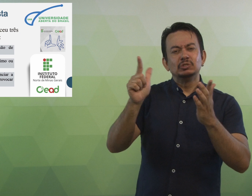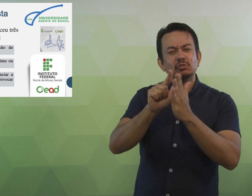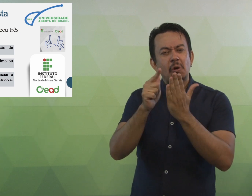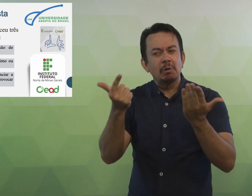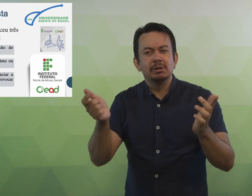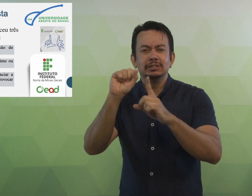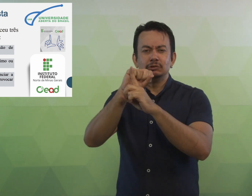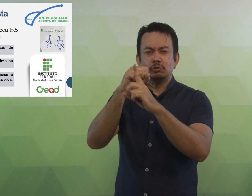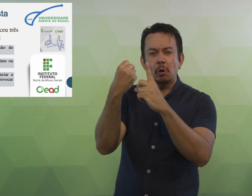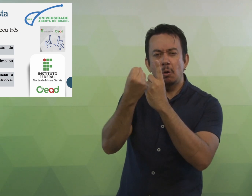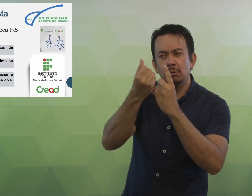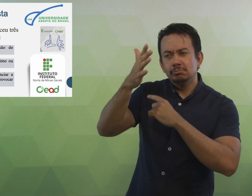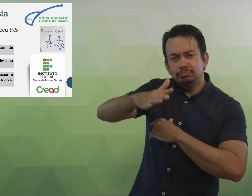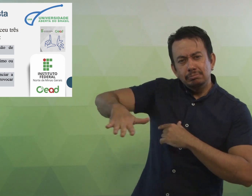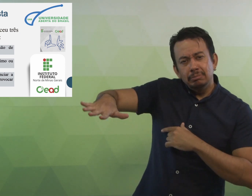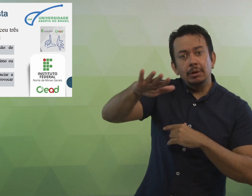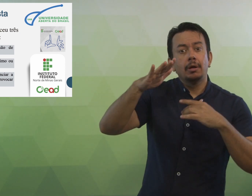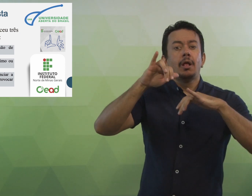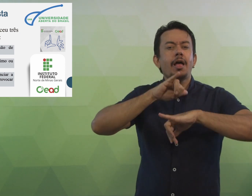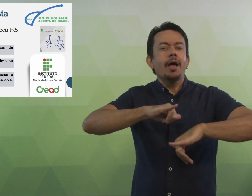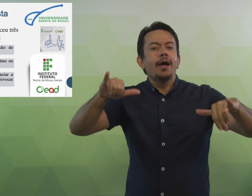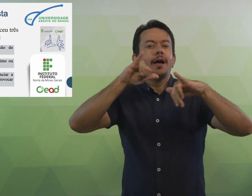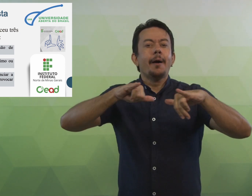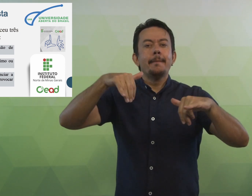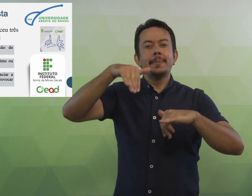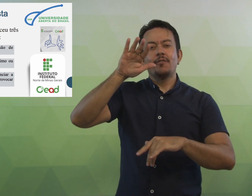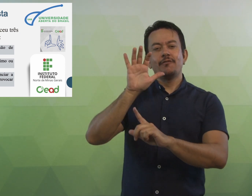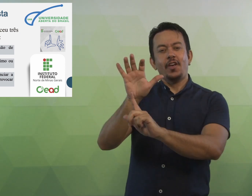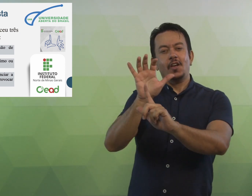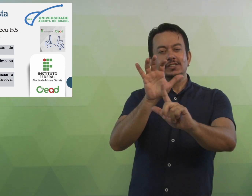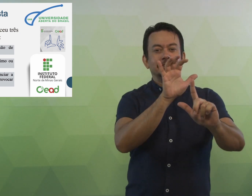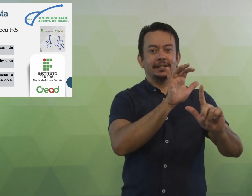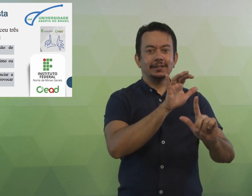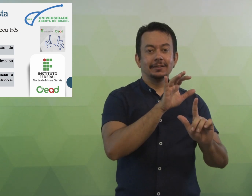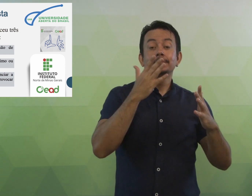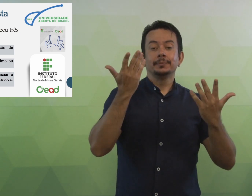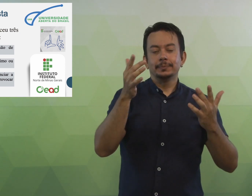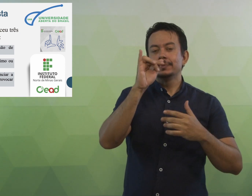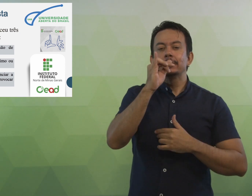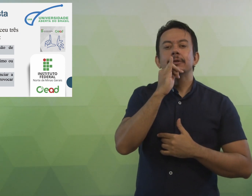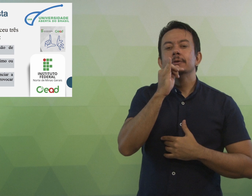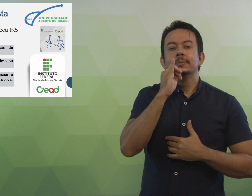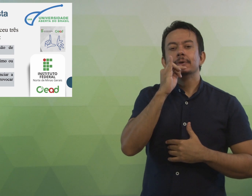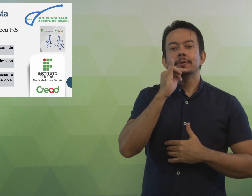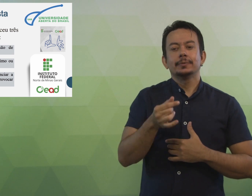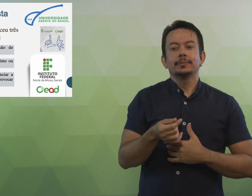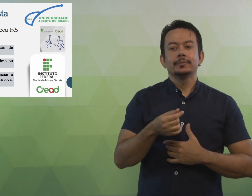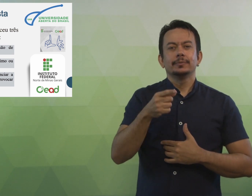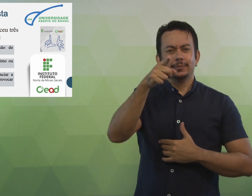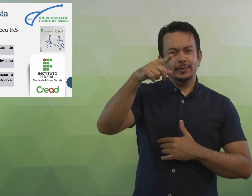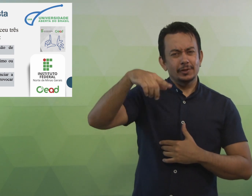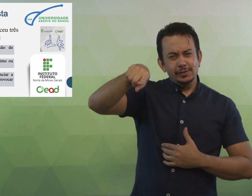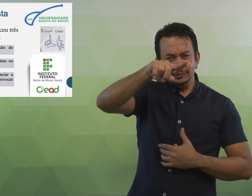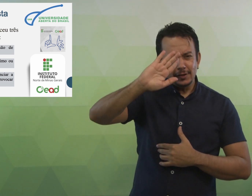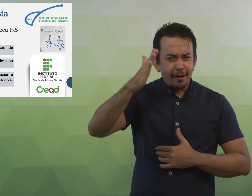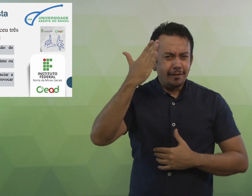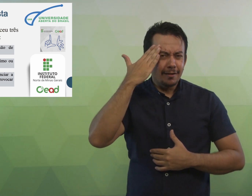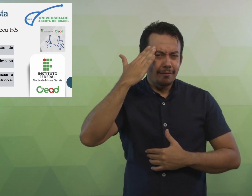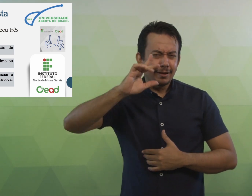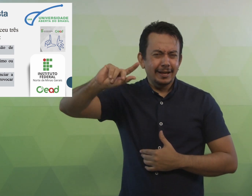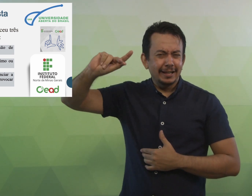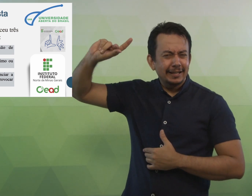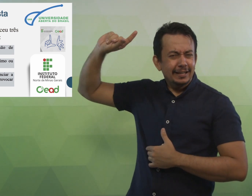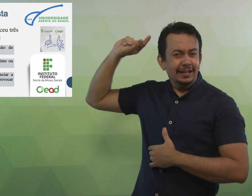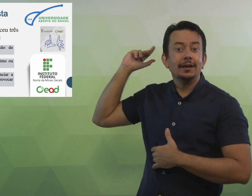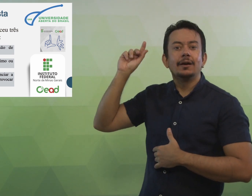Essa função ela serve para influenciar a pessoa. Por exemplo, a televisão, os jornais, pessoas em gerais, que elas